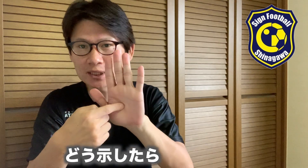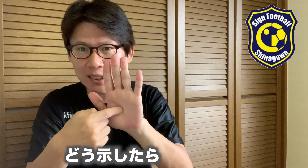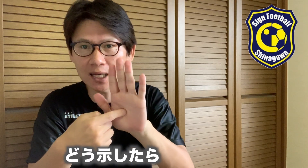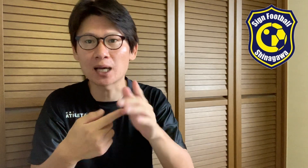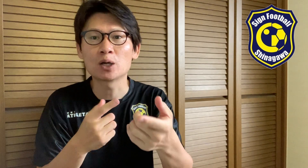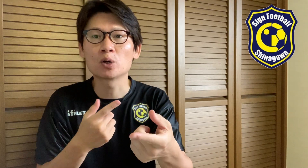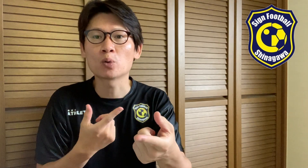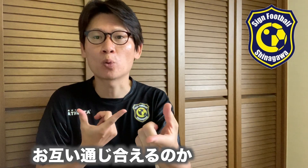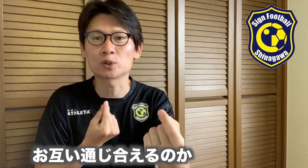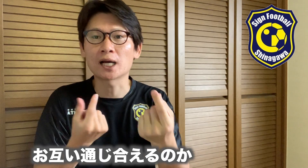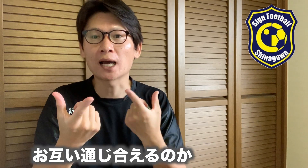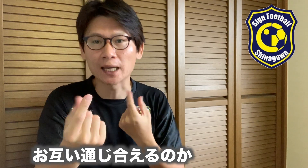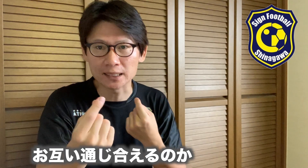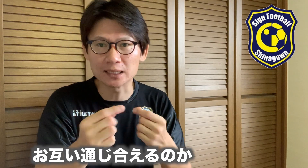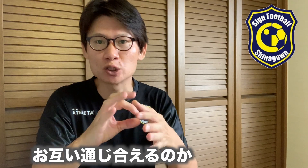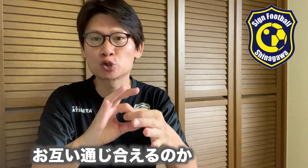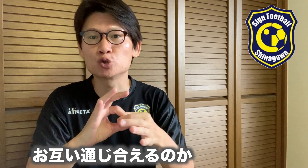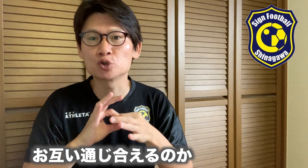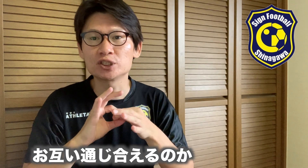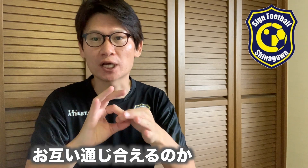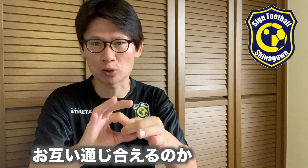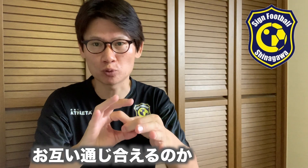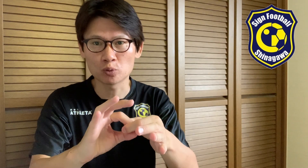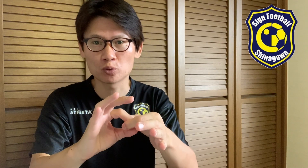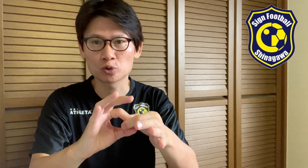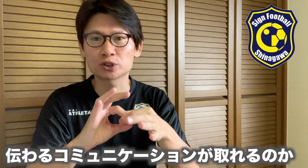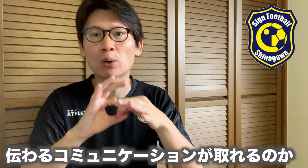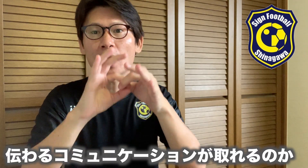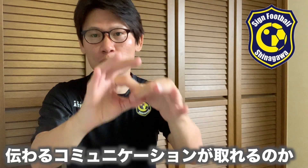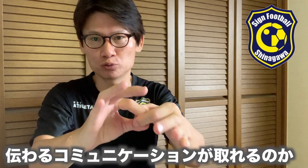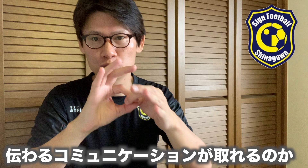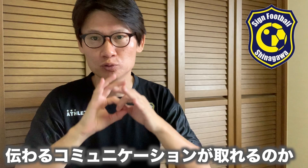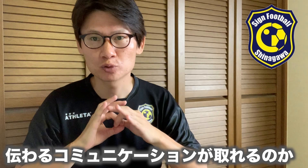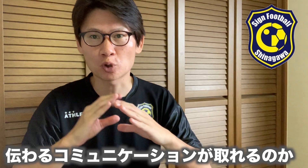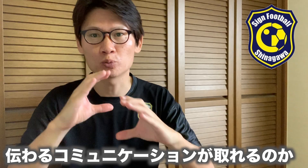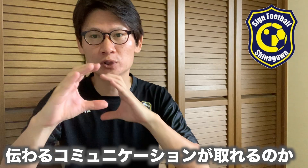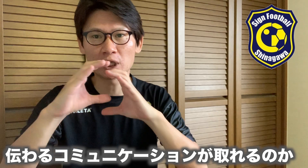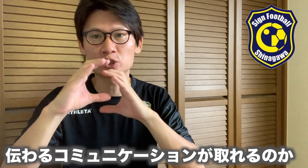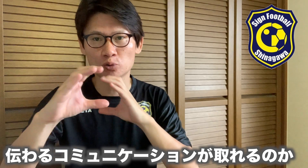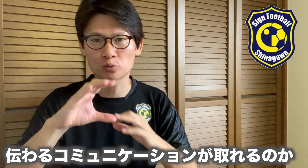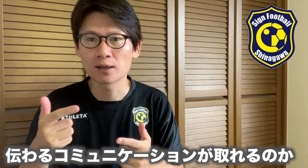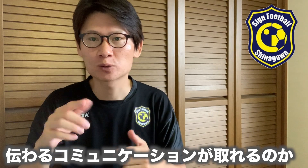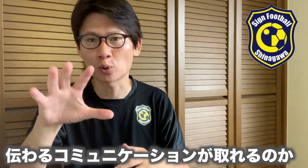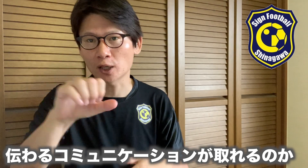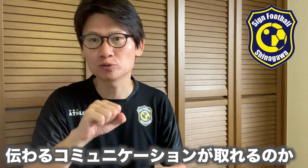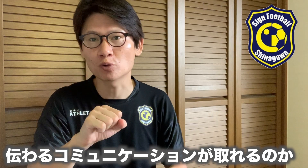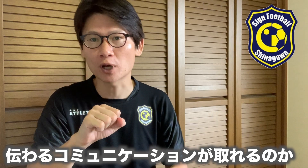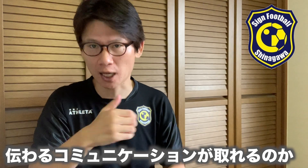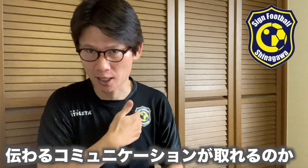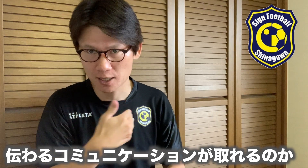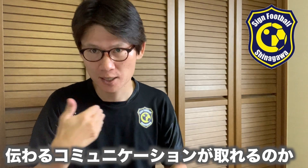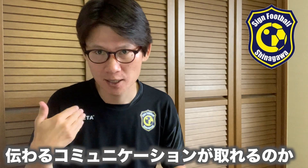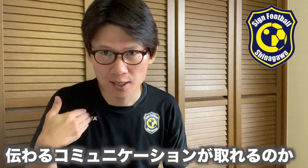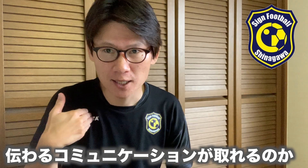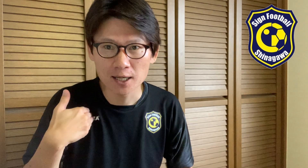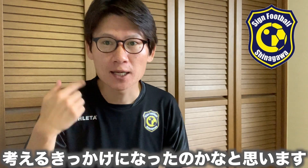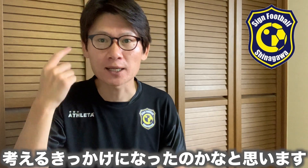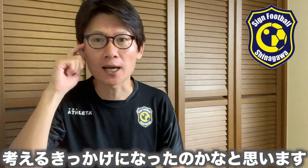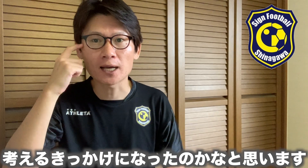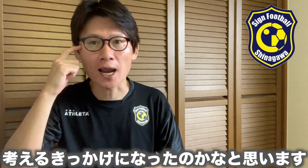らお互い通じ合う、伝わる、コミュニケーションが取れるのか考える